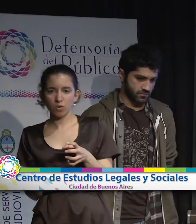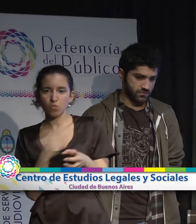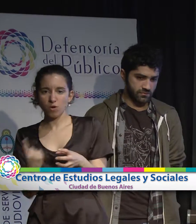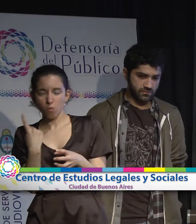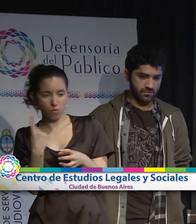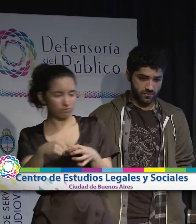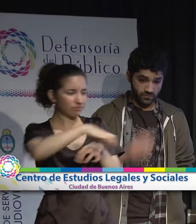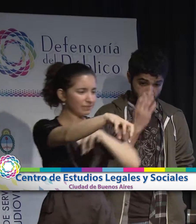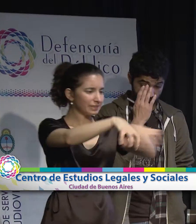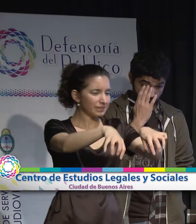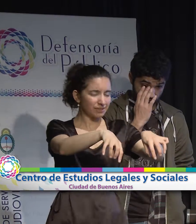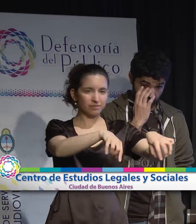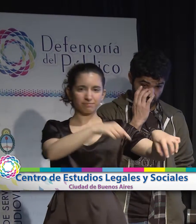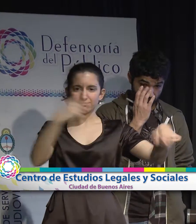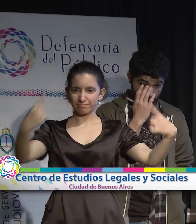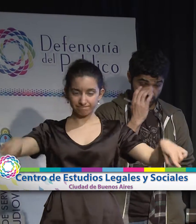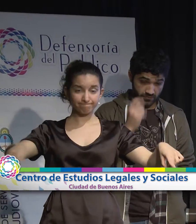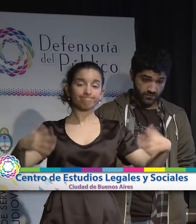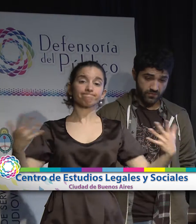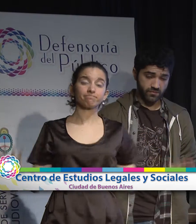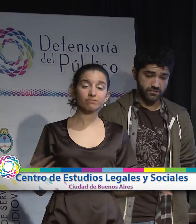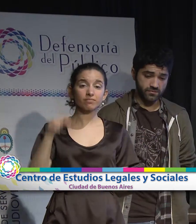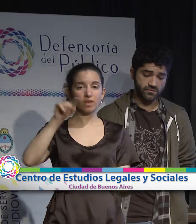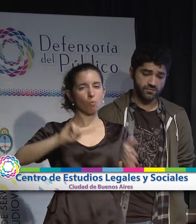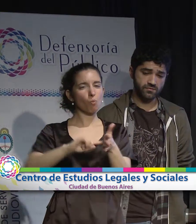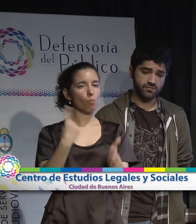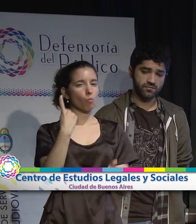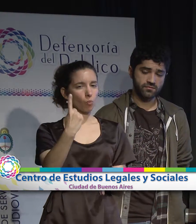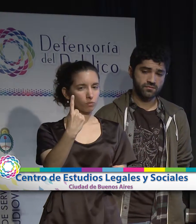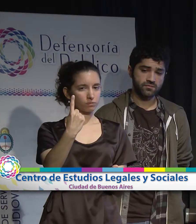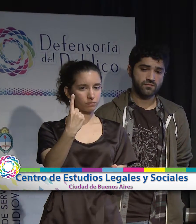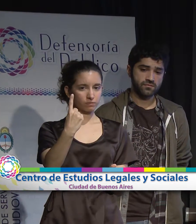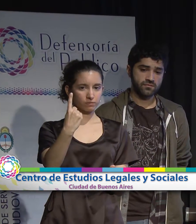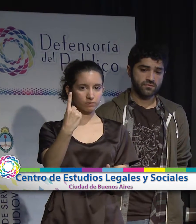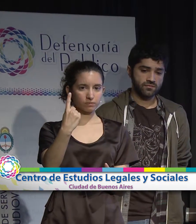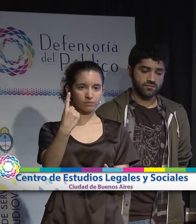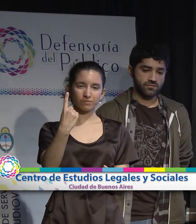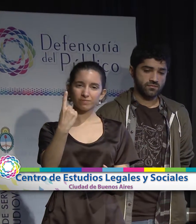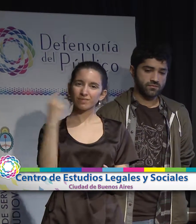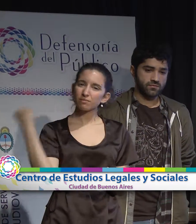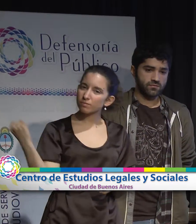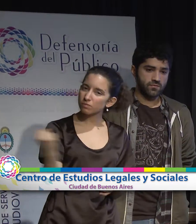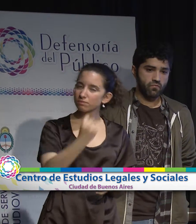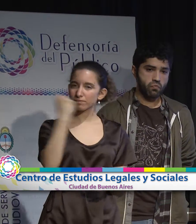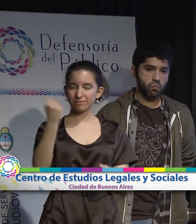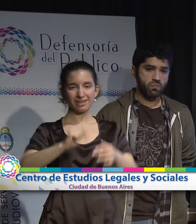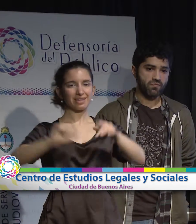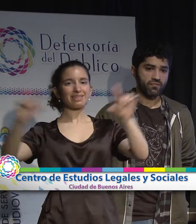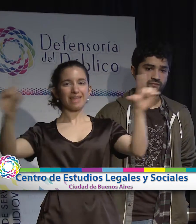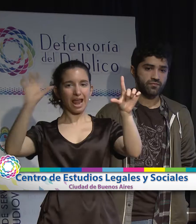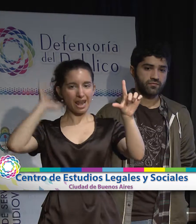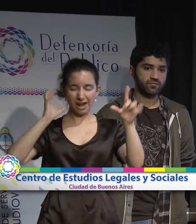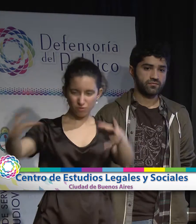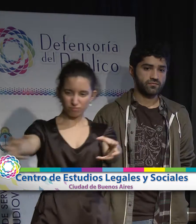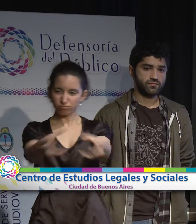parece importante poner un eje en tener en cuenta que la concentración de medios